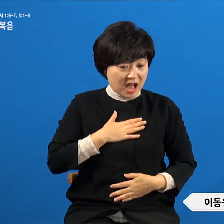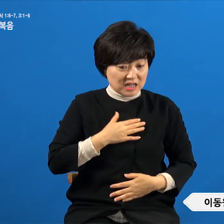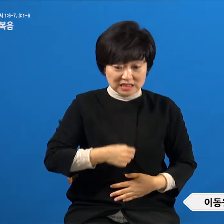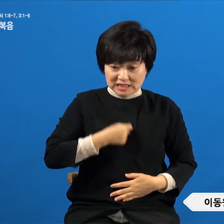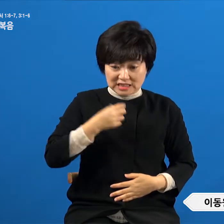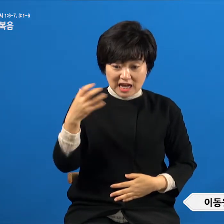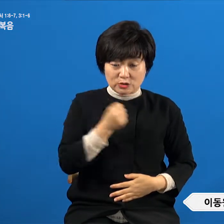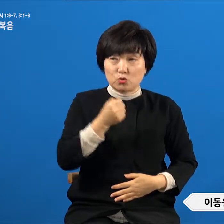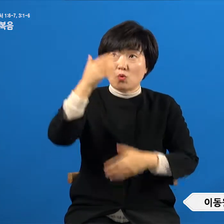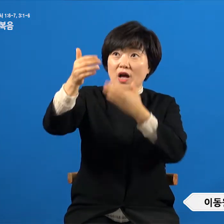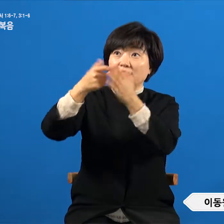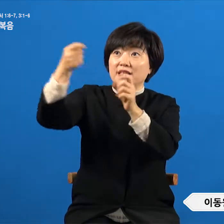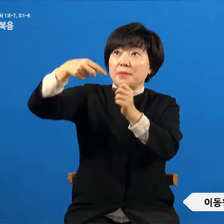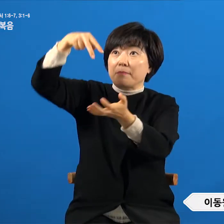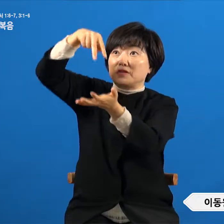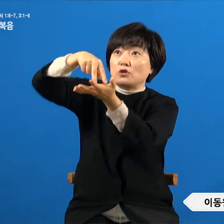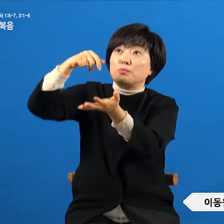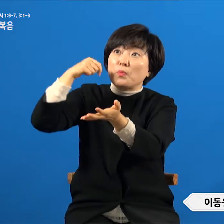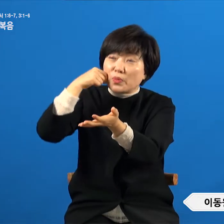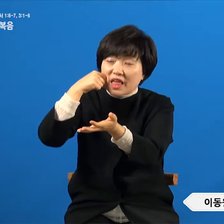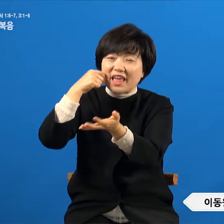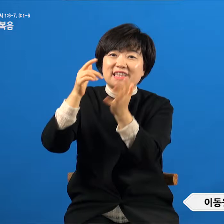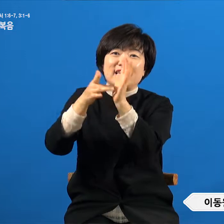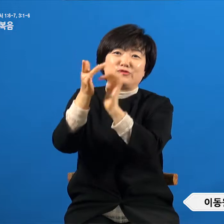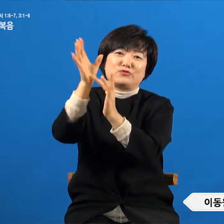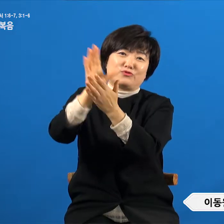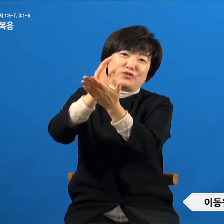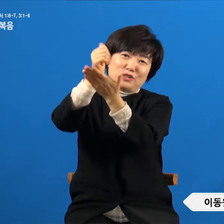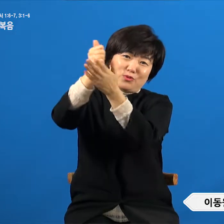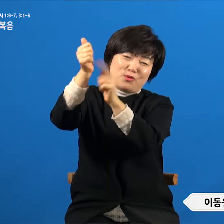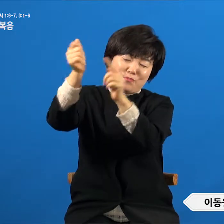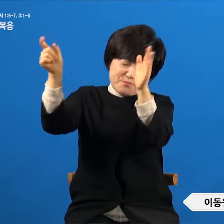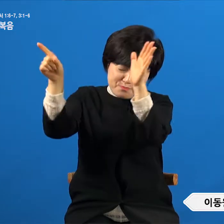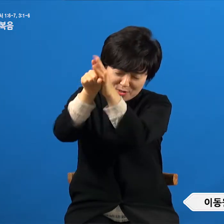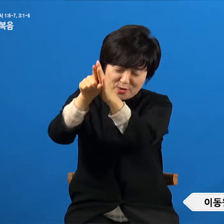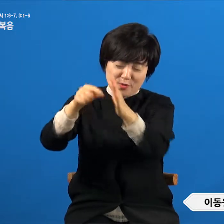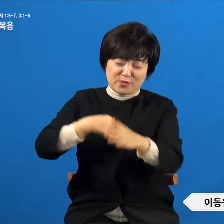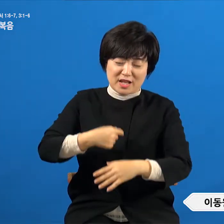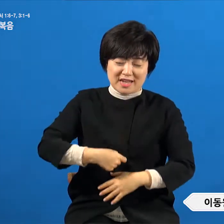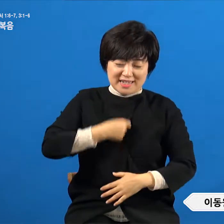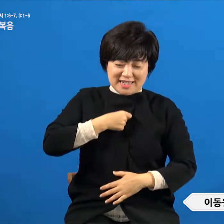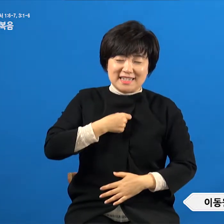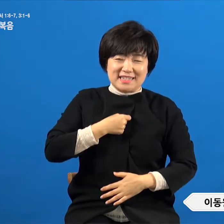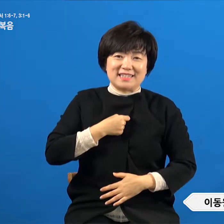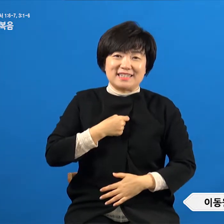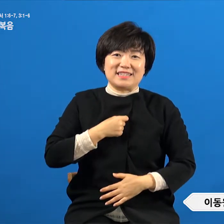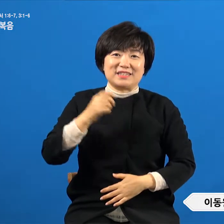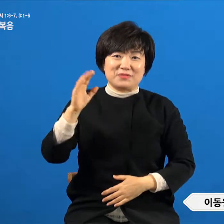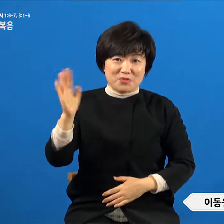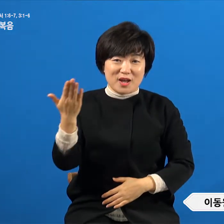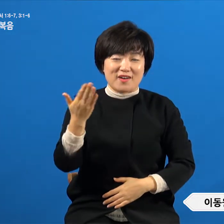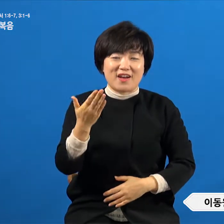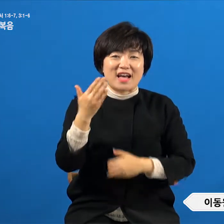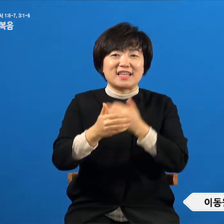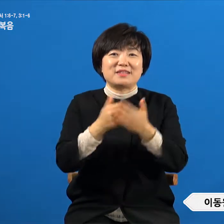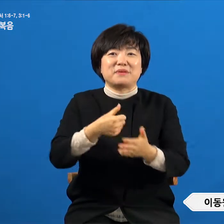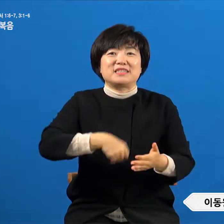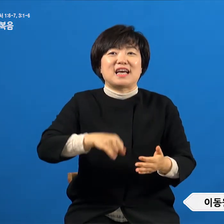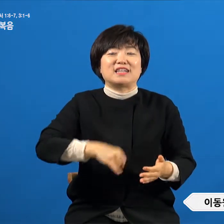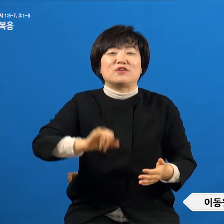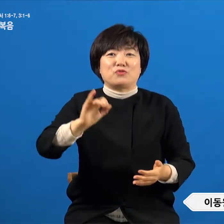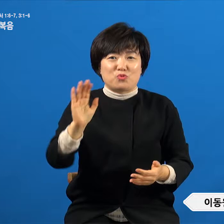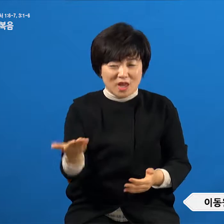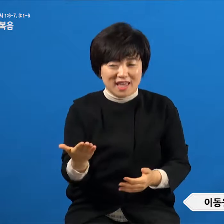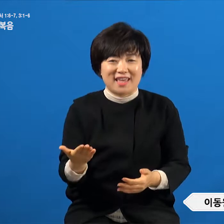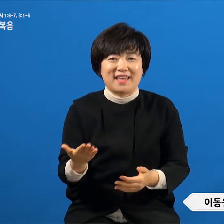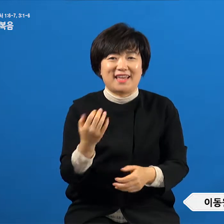하나님 앞에 설 수 없지만 어린 양 되시는 예수 그리스도를 믿어 내가 의롭다함을 얻고 하나님의 자녀로 살게 되었다고.